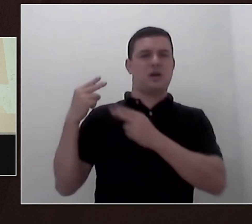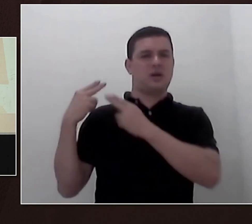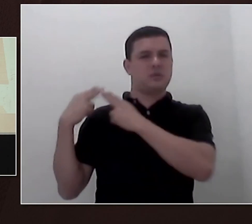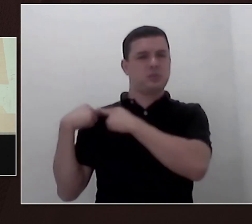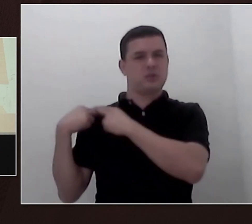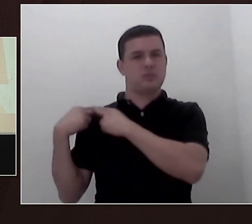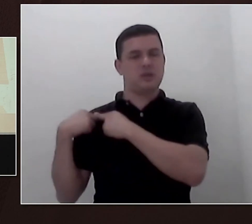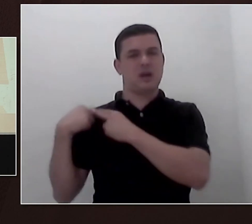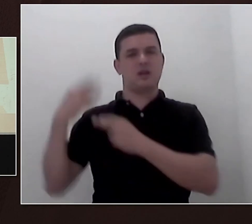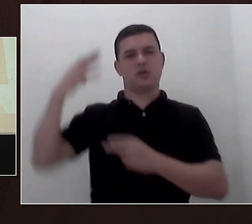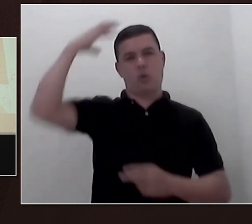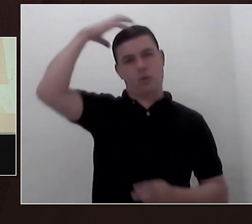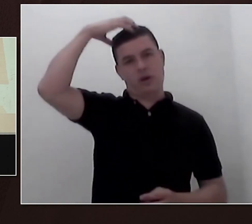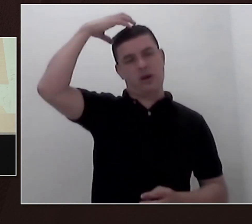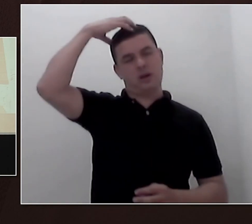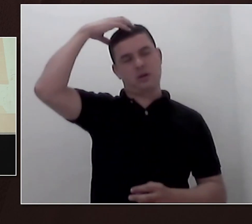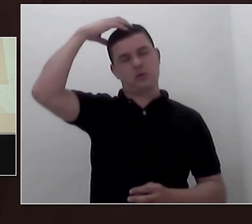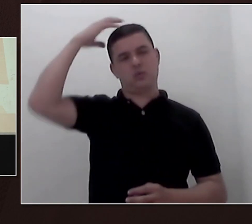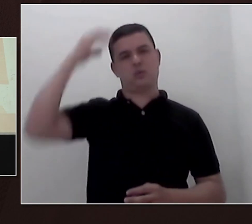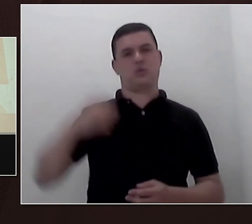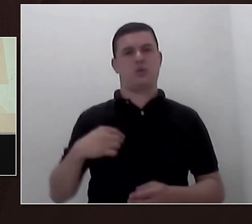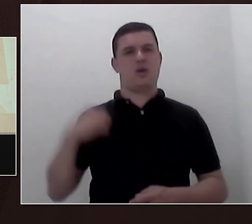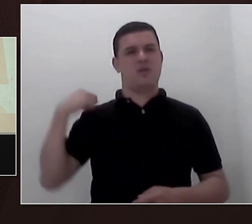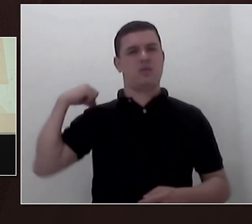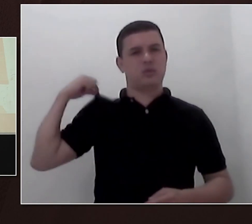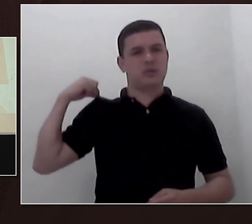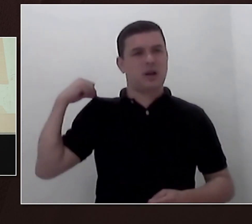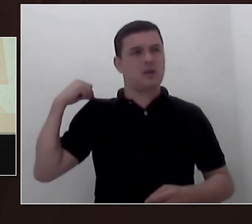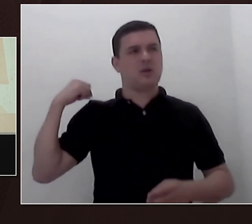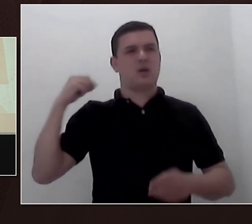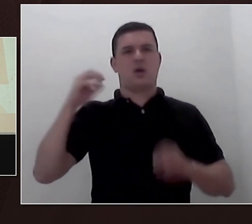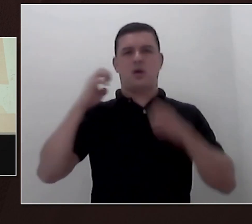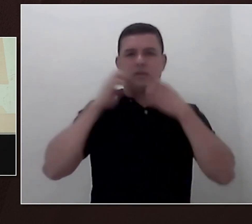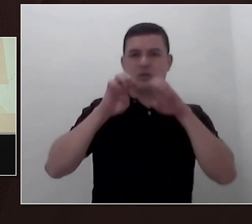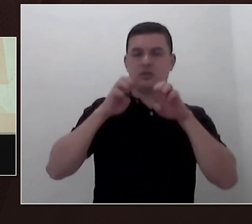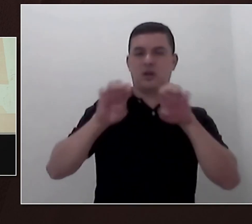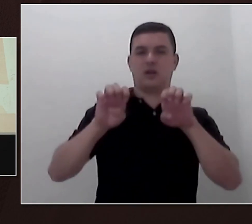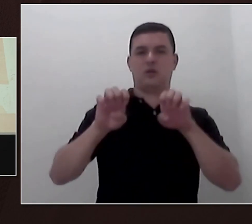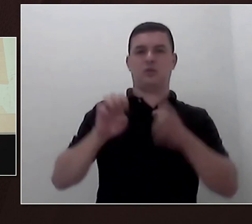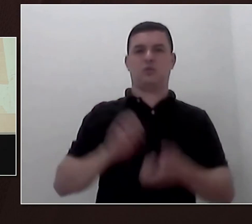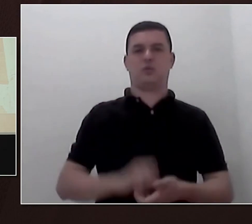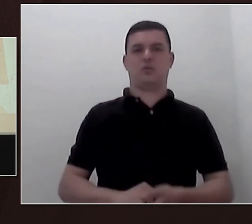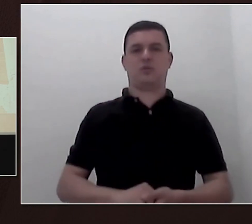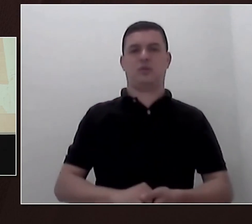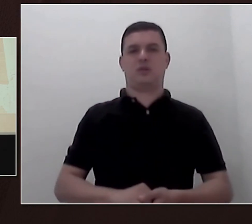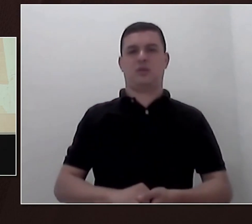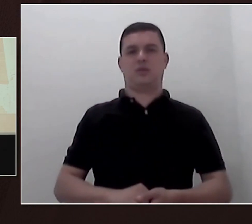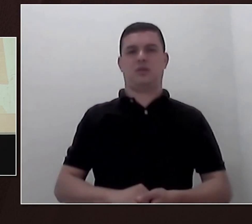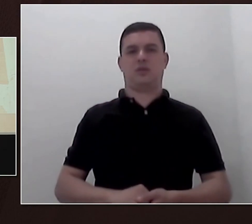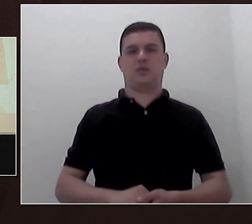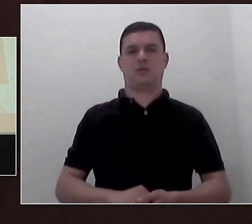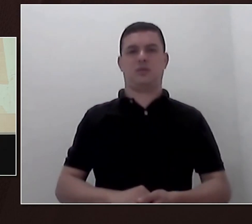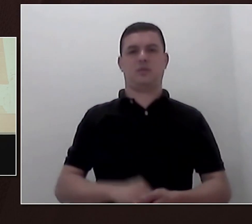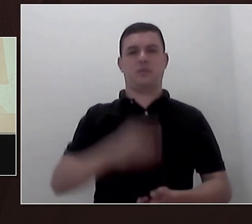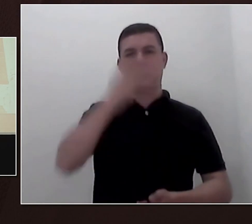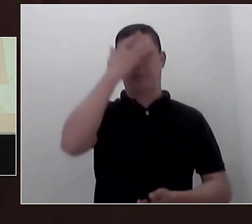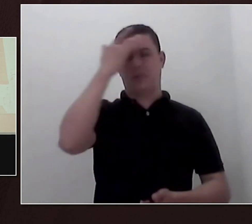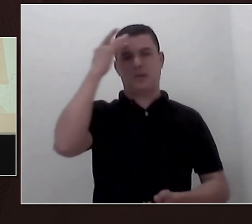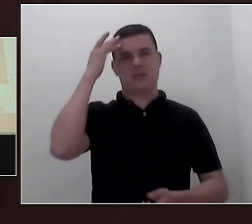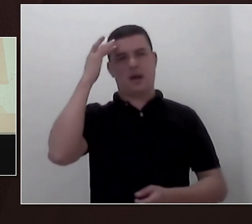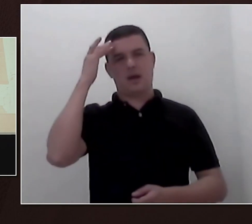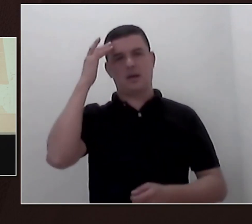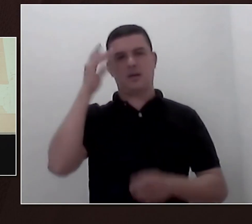de Deus, cada vez mais engajados, mais, traga mais pessoas que atenda